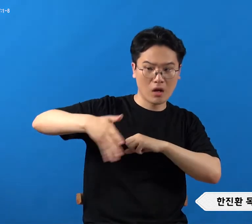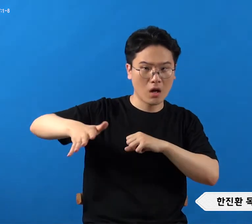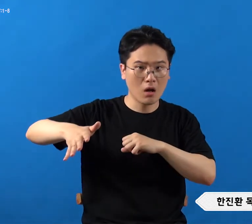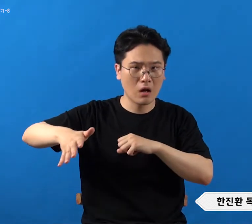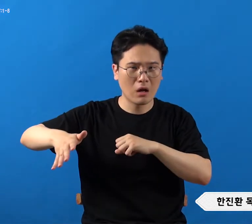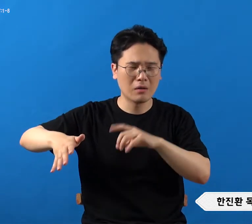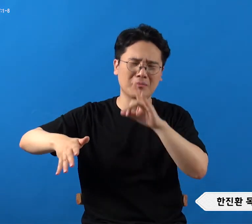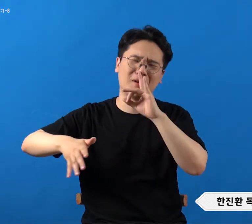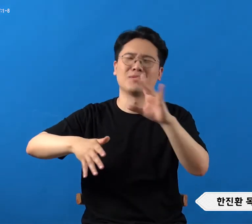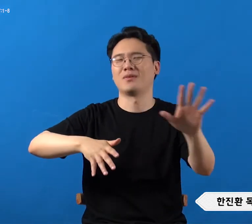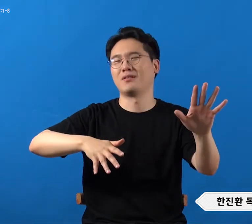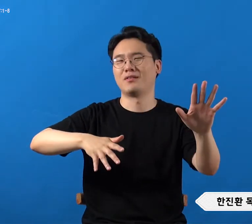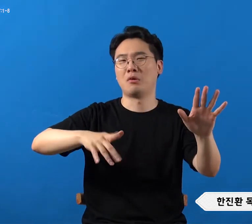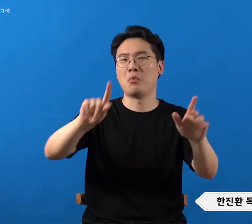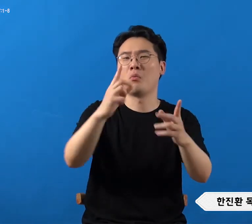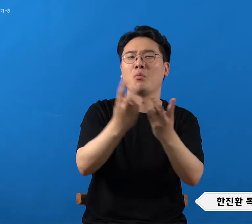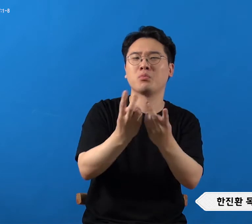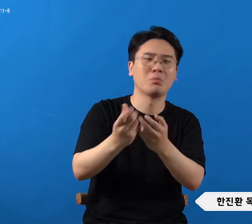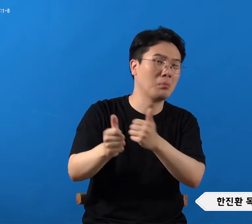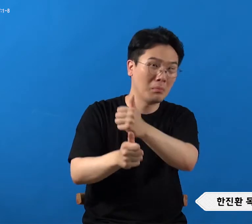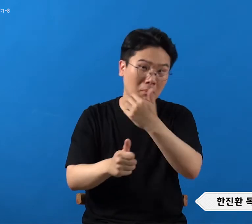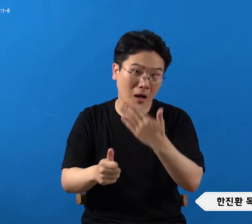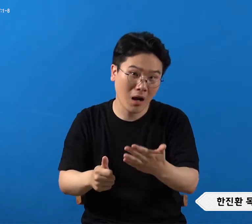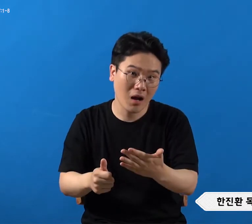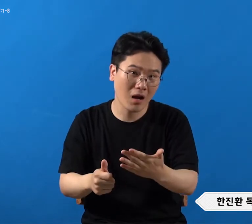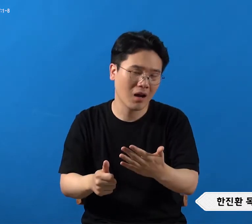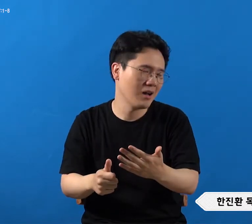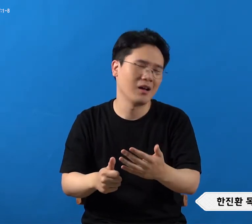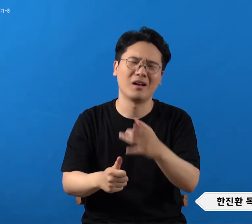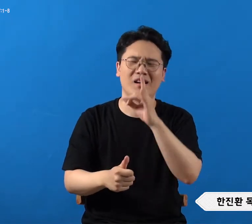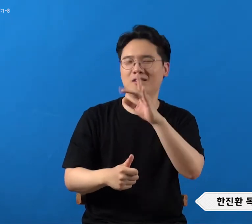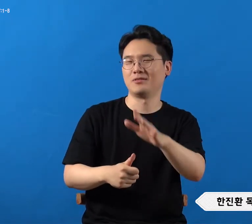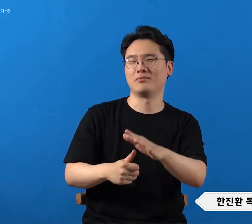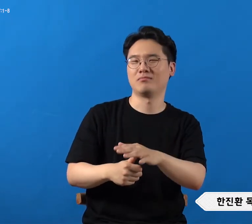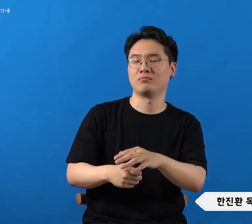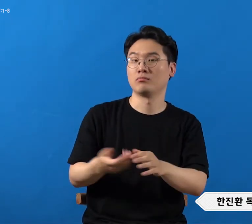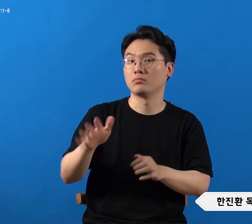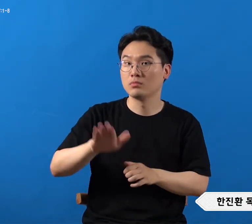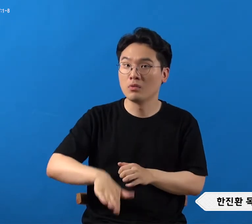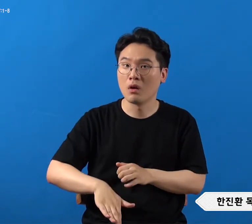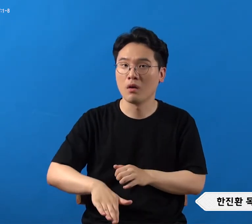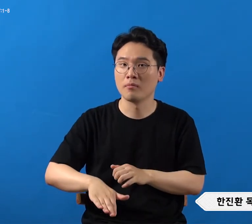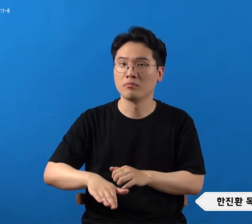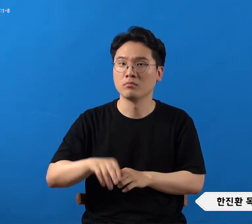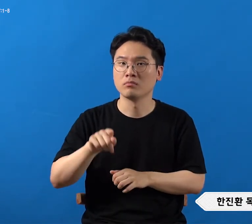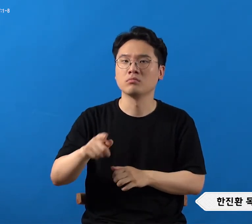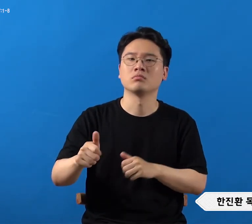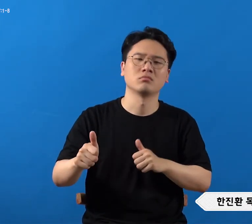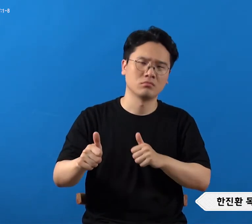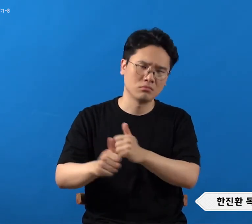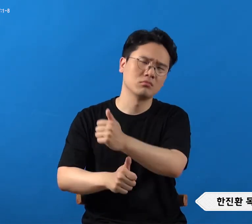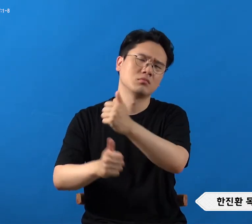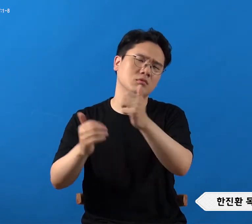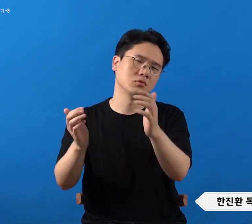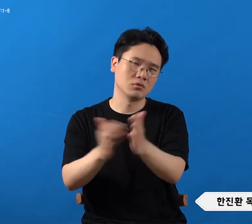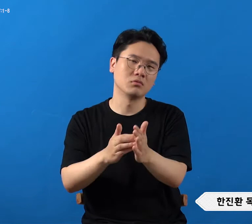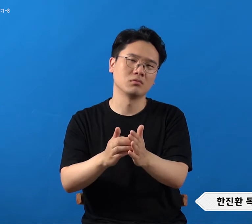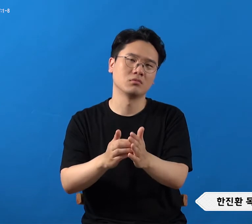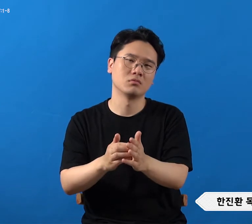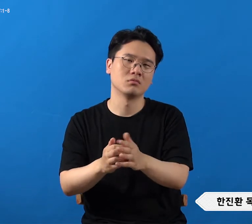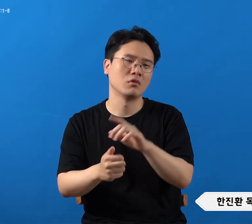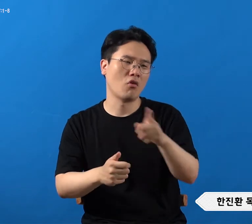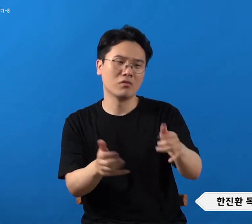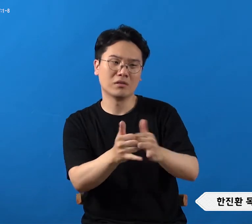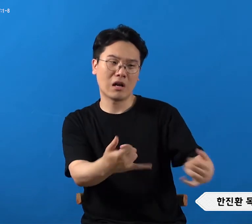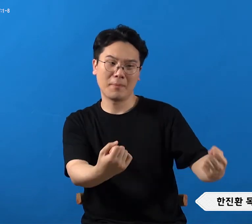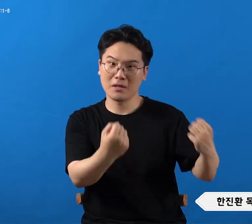수 있습니까? 그런 말도 안 되는 방법을 했는데도 이긴 이것을 보면 이건 누가 봐도 이건 사람이